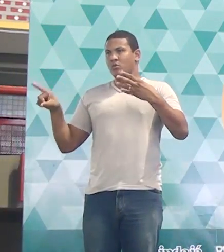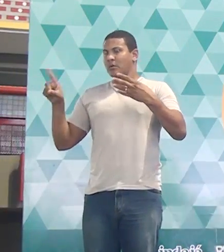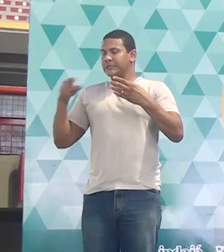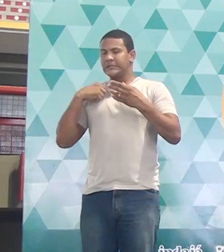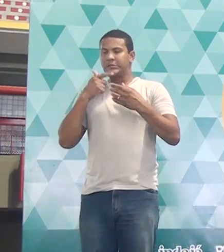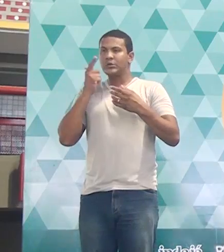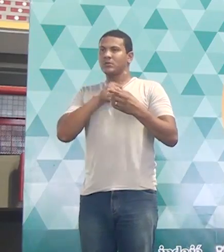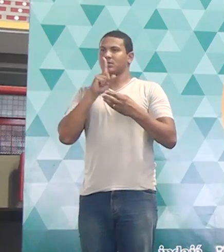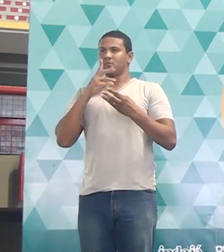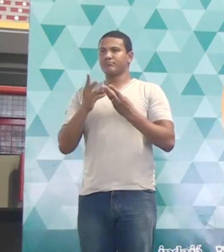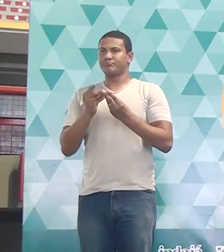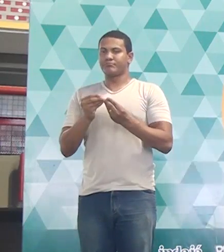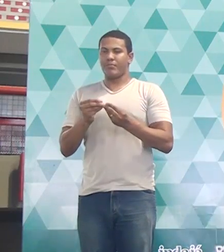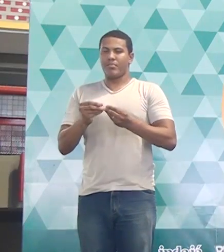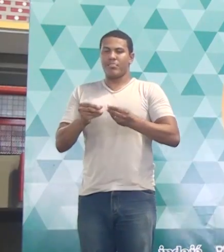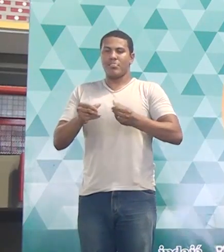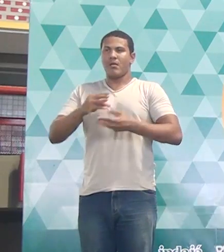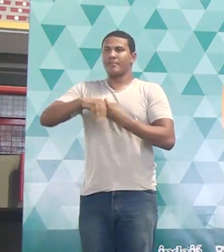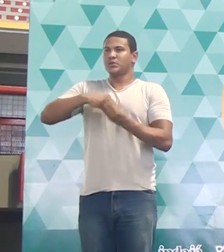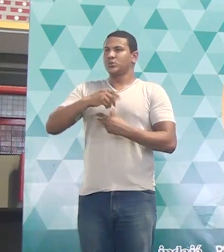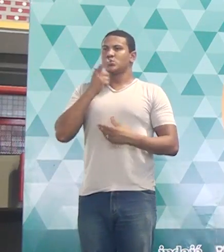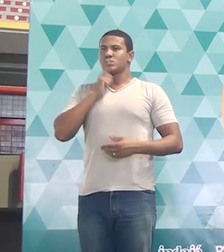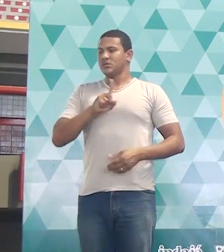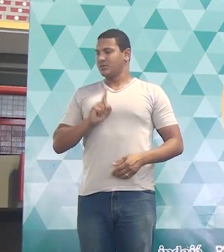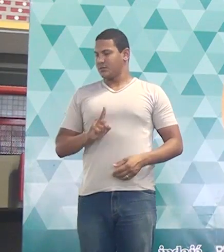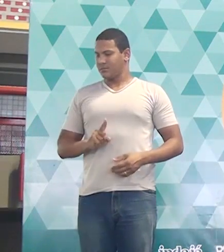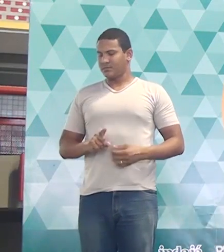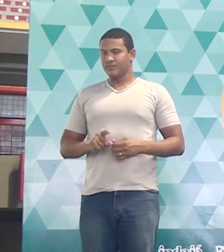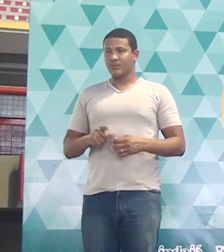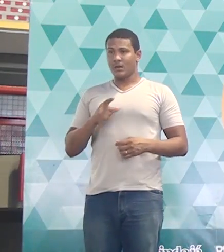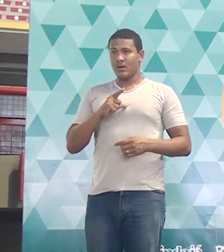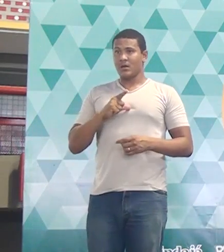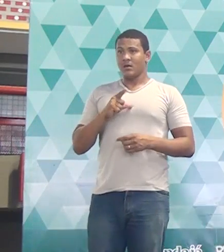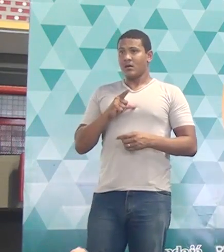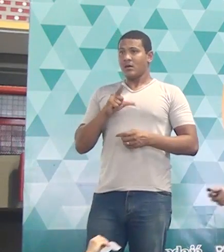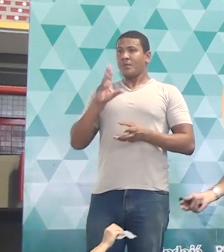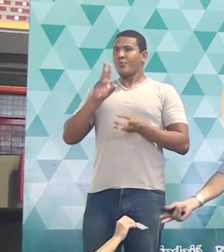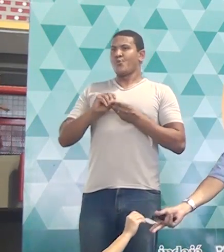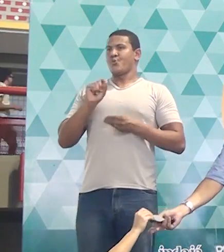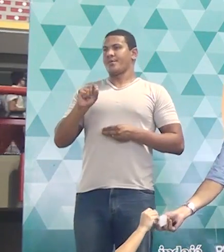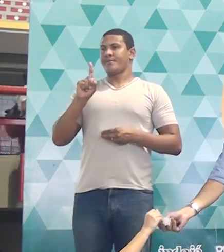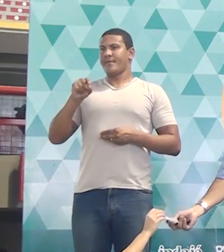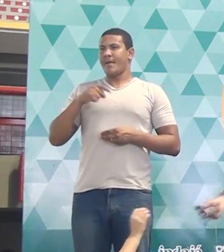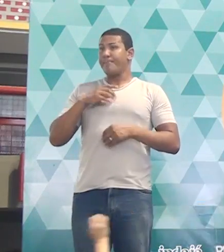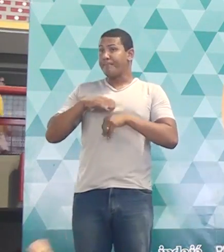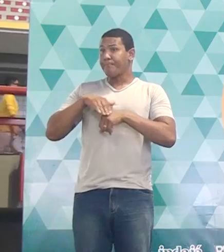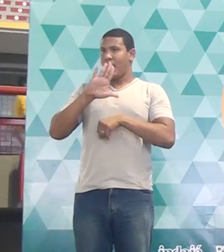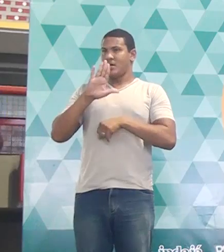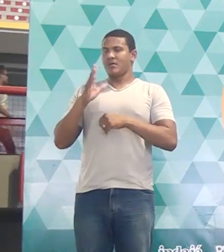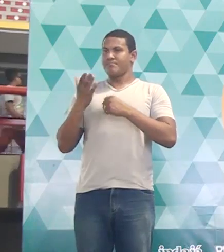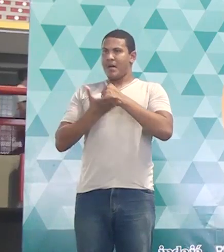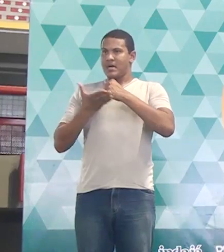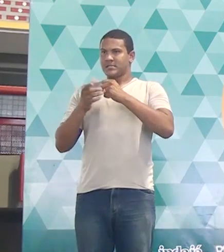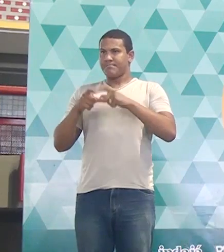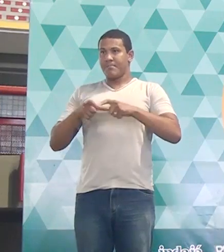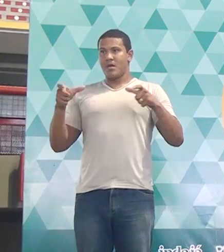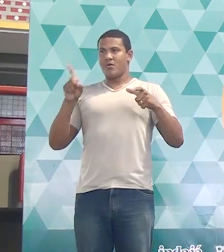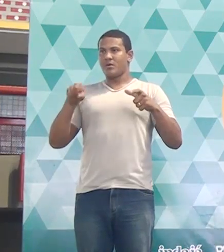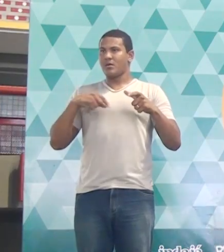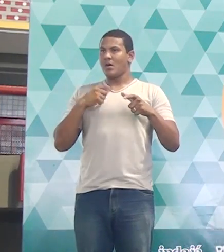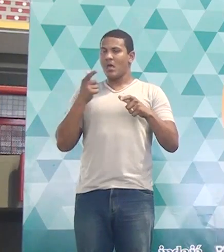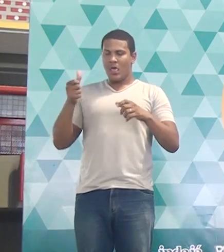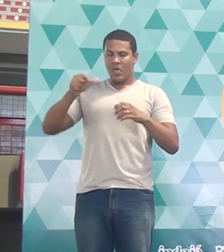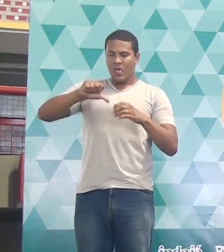insolúveis. Resumindo, a maioria das bases é praticamente insolúvel na água. Podemos